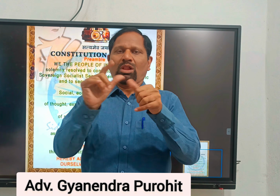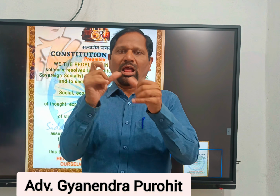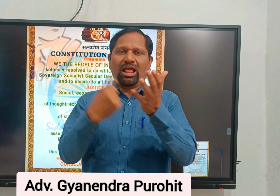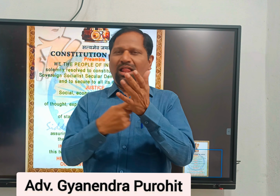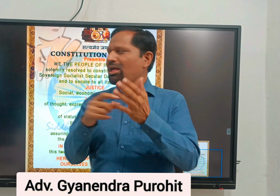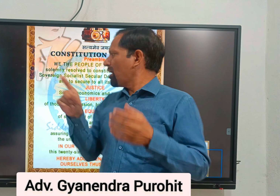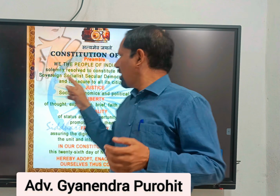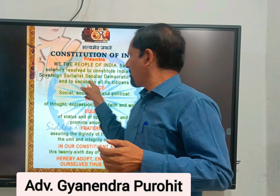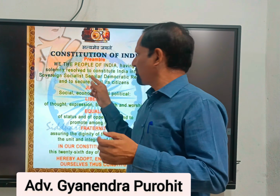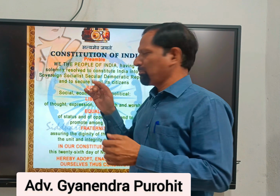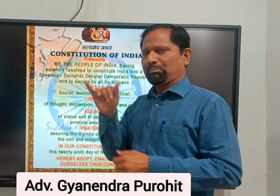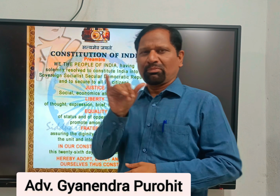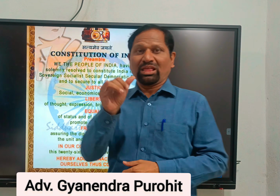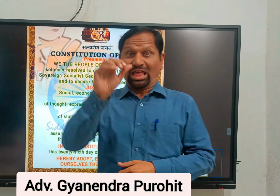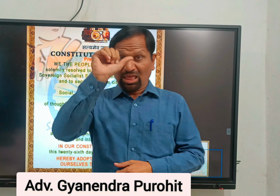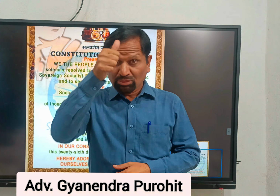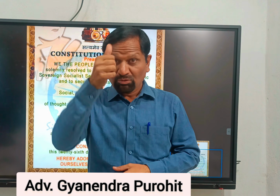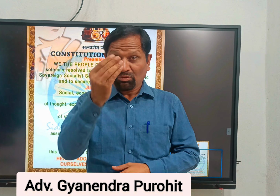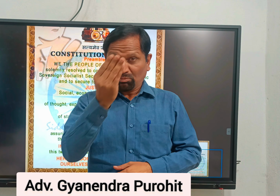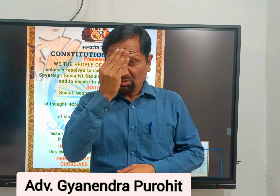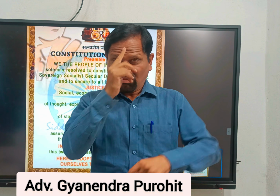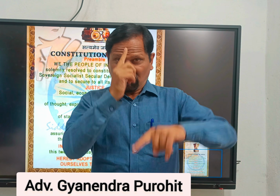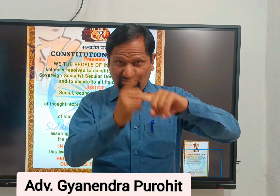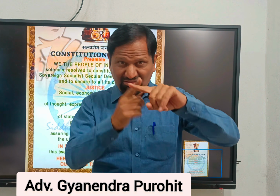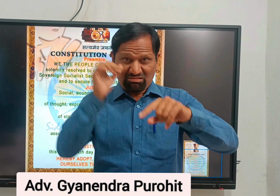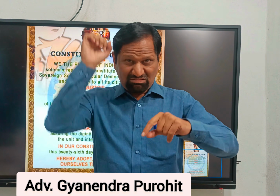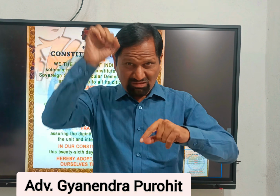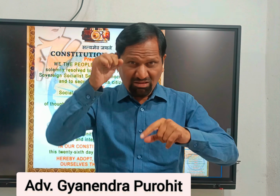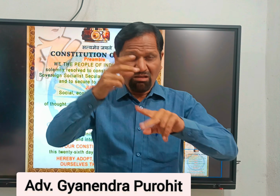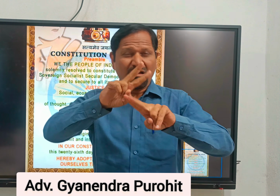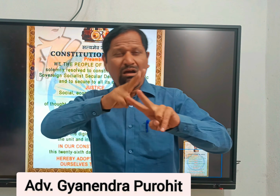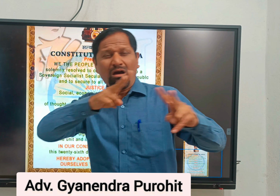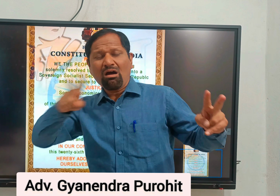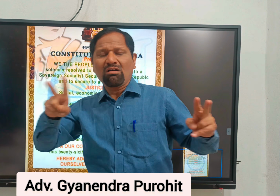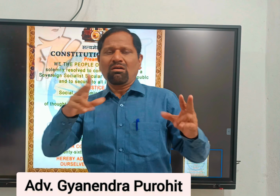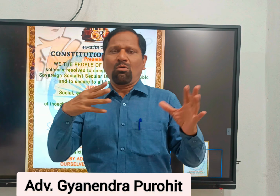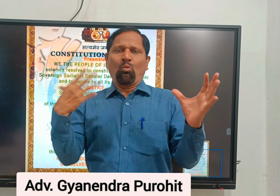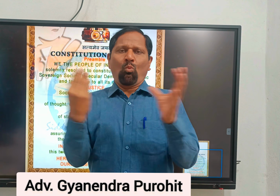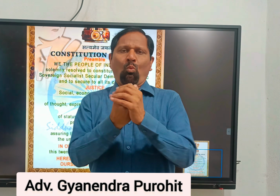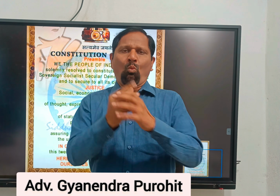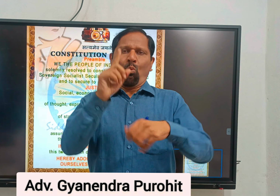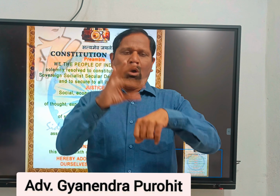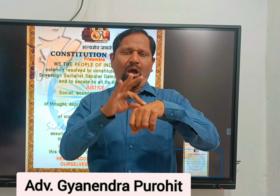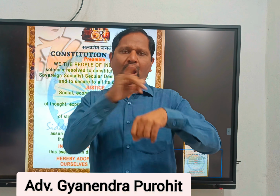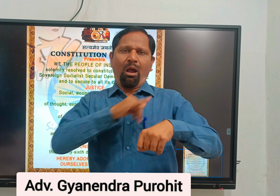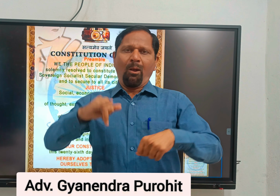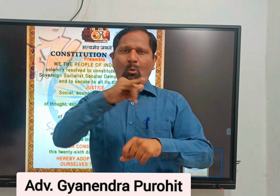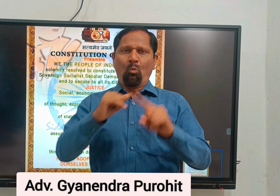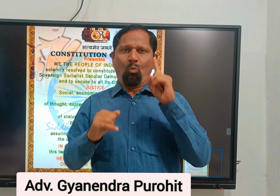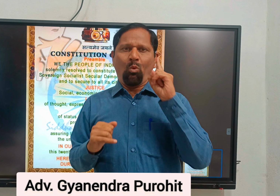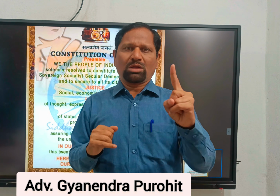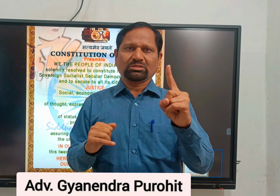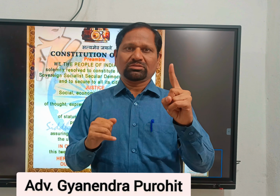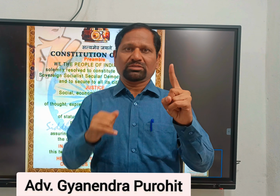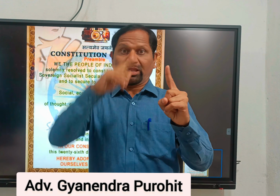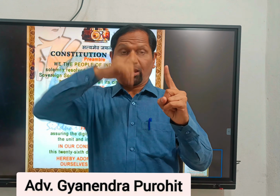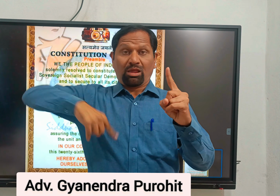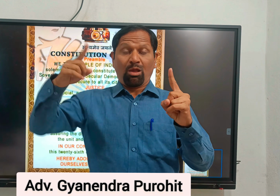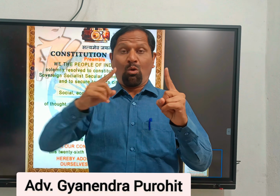में। फिर है सेकुलरिज्म, धर्मनिरपेक्षता। कोई भी व्यक्ति भारत में किसी भी धर्म का